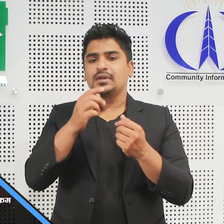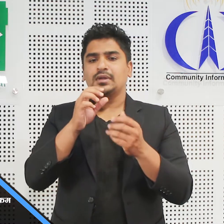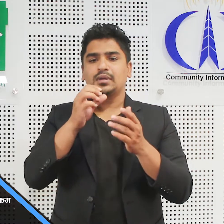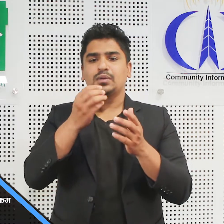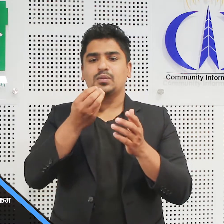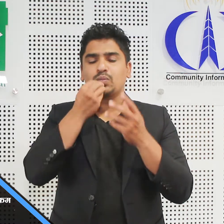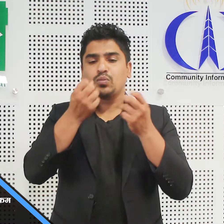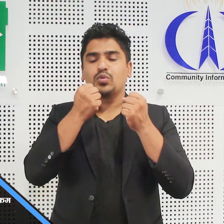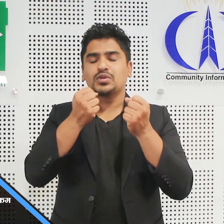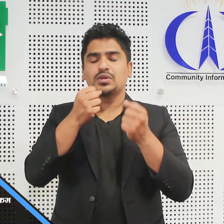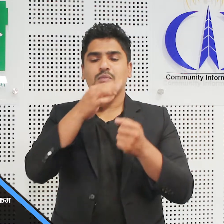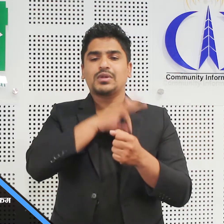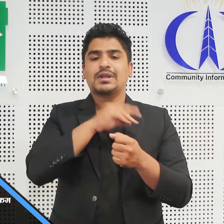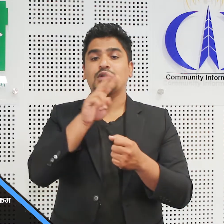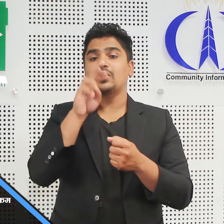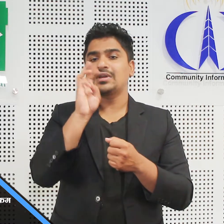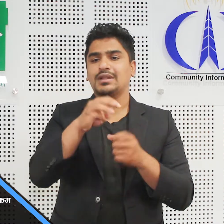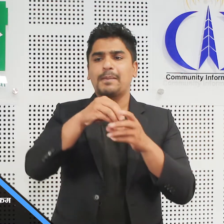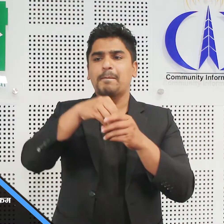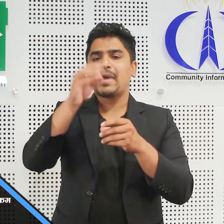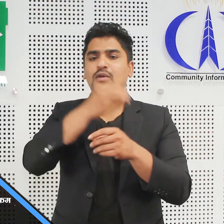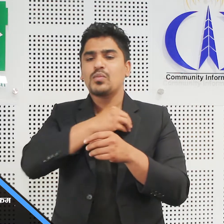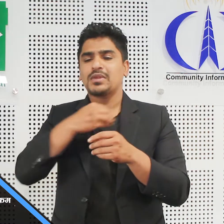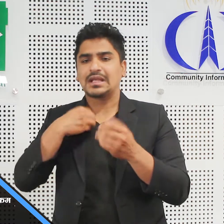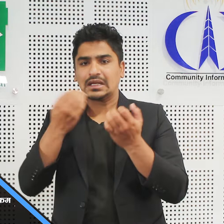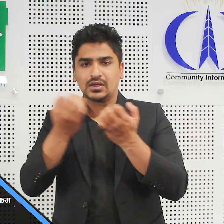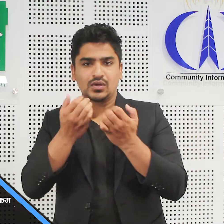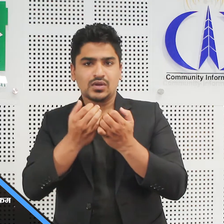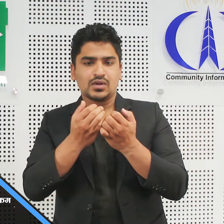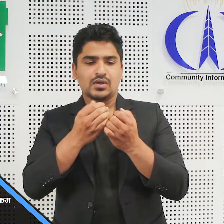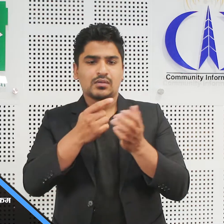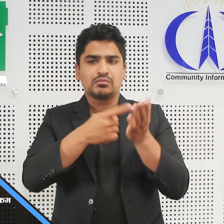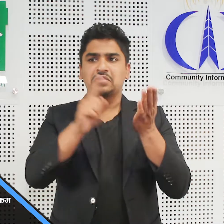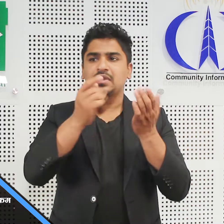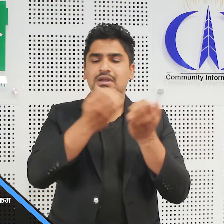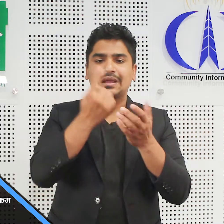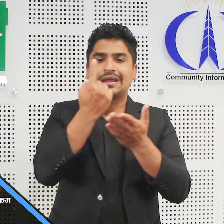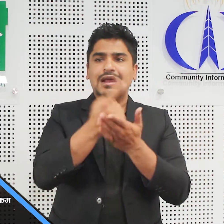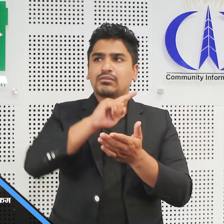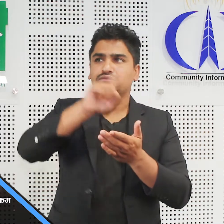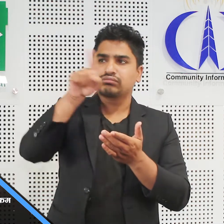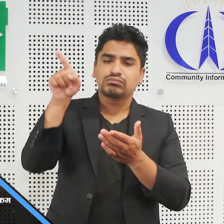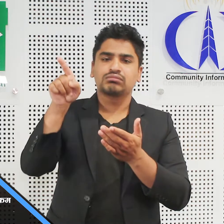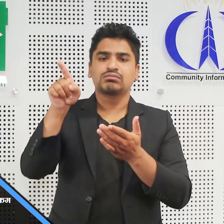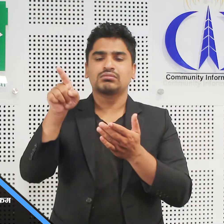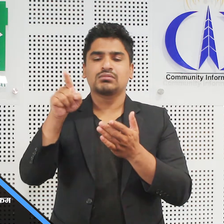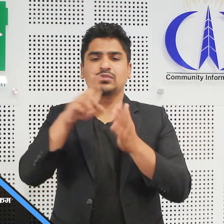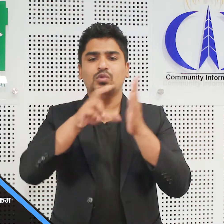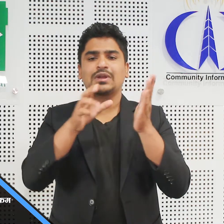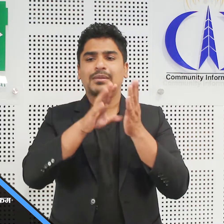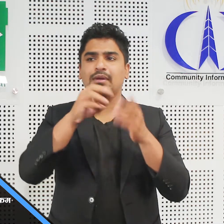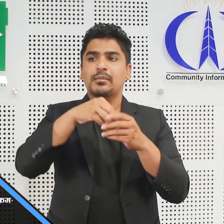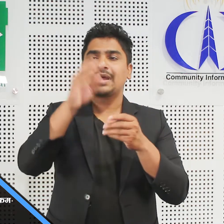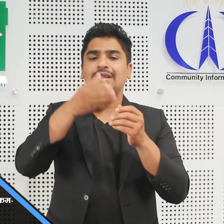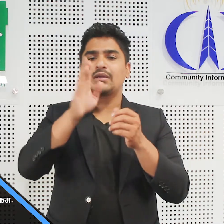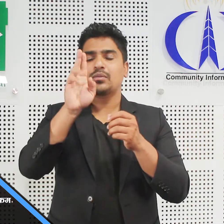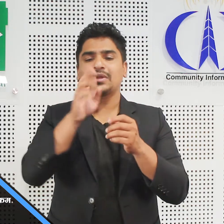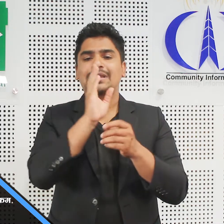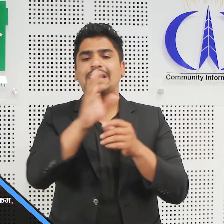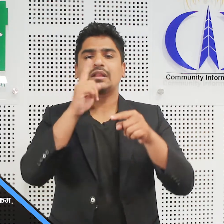भने यदि उपचार गरेर विशेष भइसक्नु भएको छ भने पोषण खर्च बापत 2000 र यदि बाहिर उपचार गर्न काहीँ चाहिँ